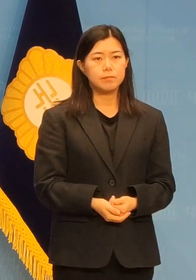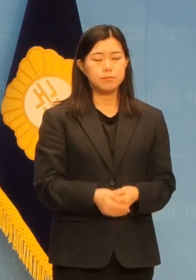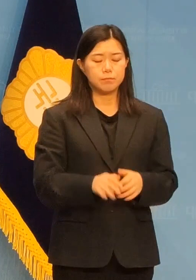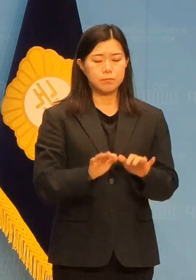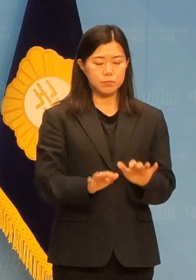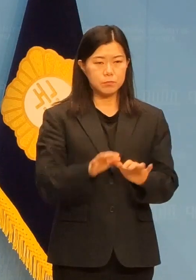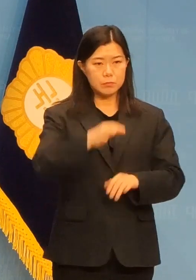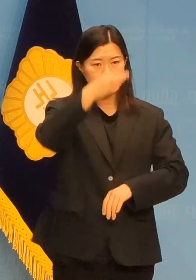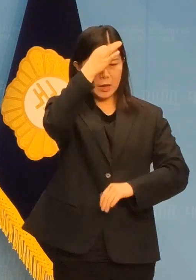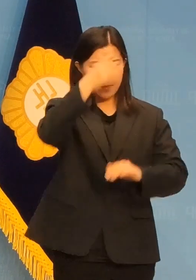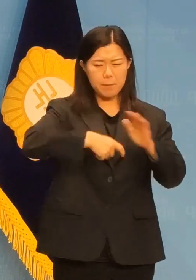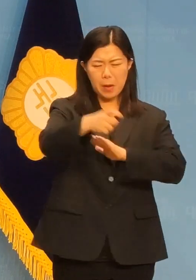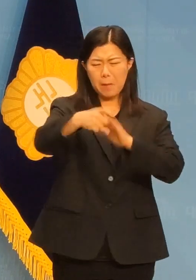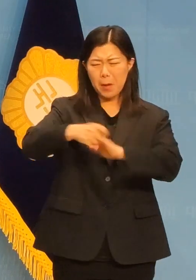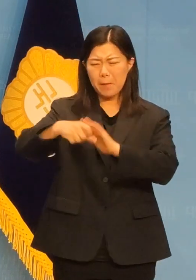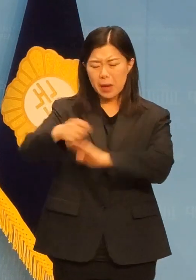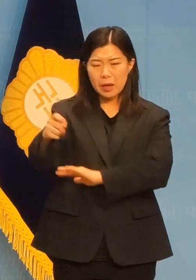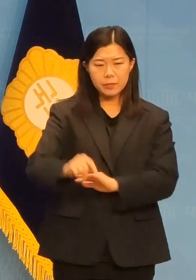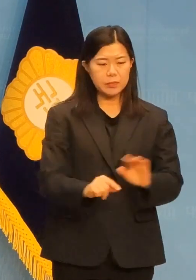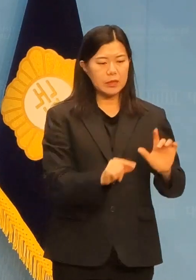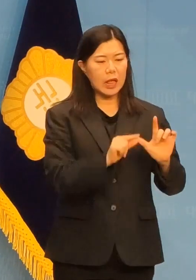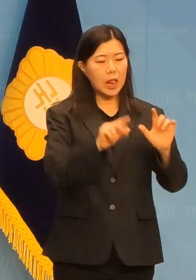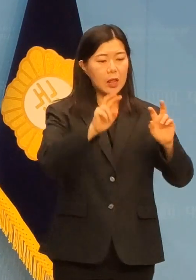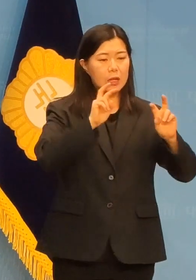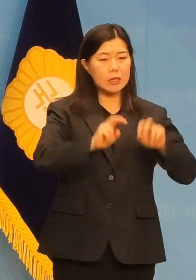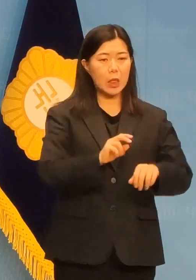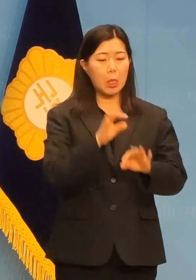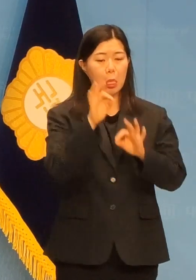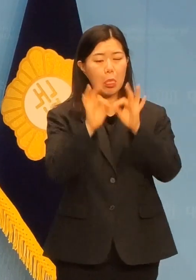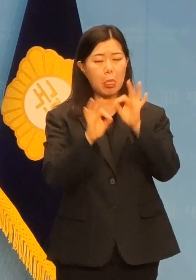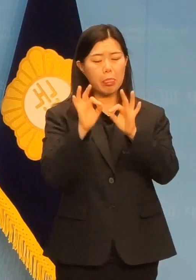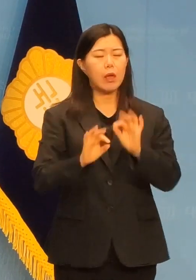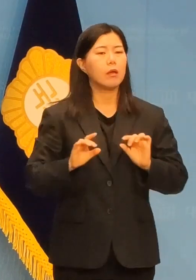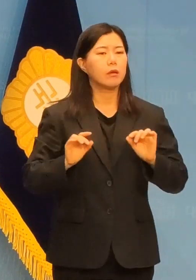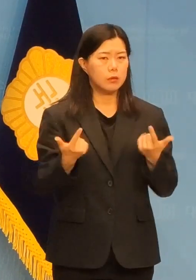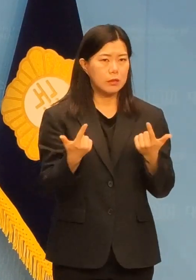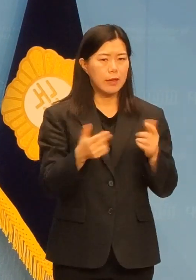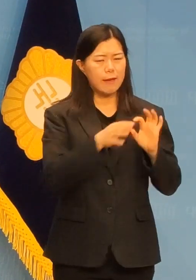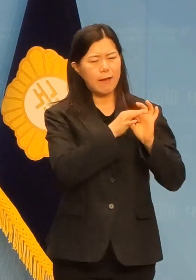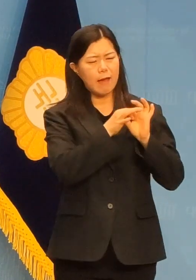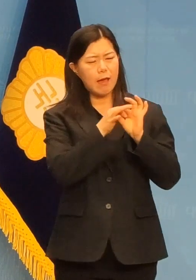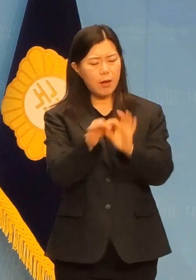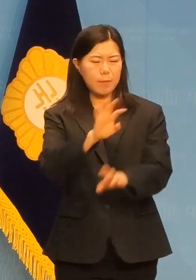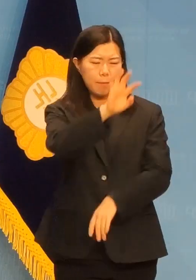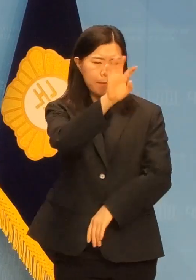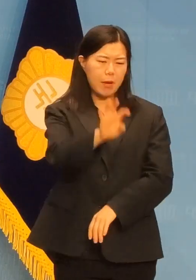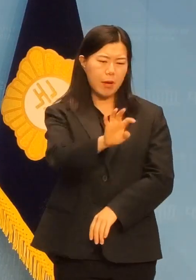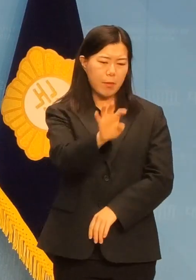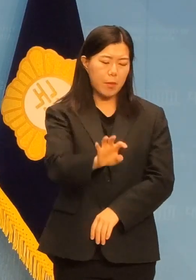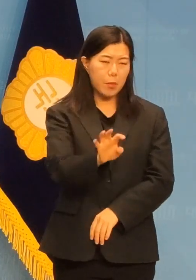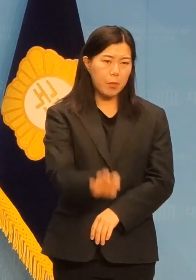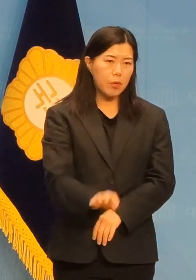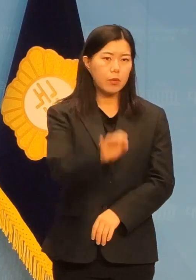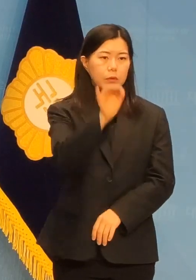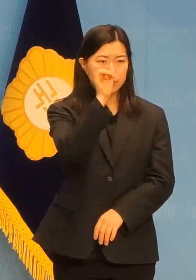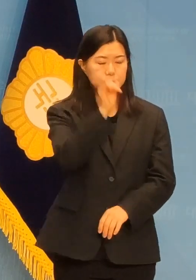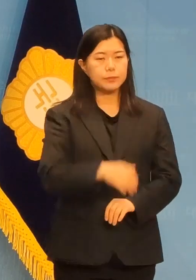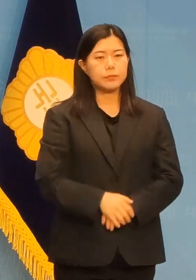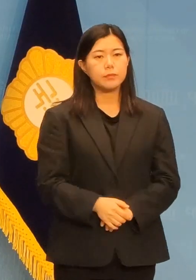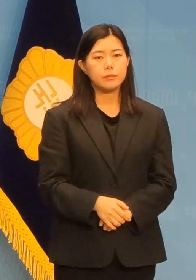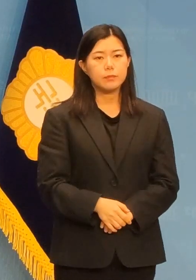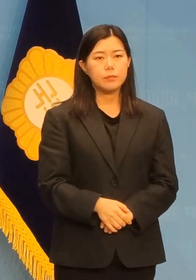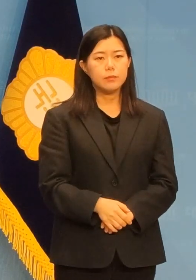지금까지 기술 탈취는 일부 기업의 실수가 아니었습니다. 계속 반복되어 온 구조적인